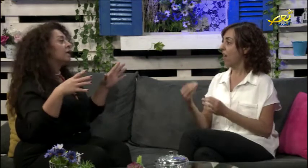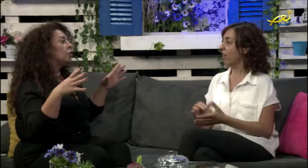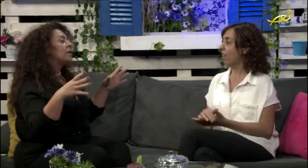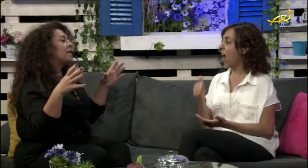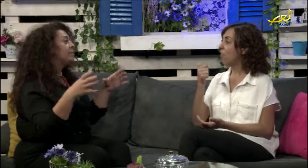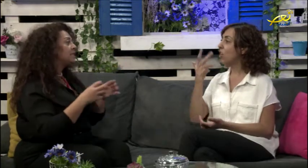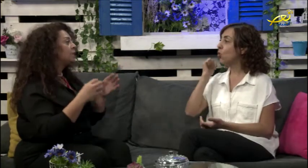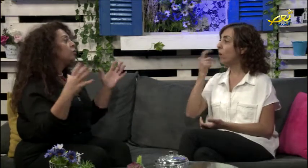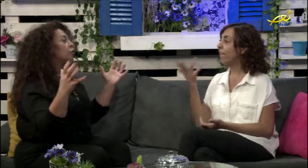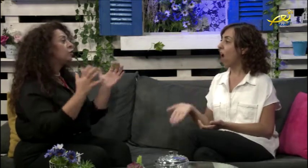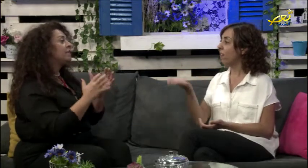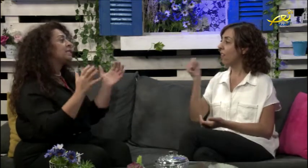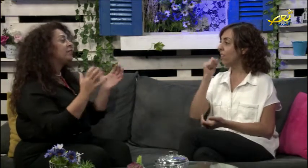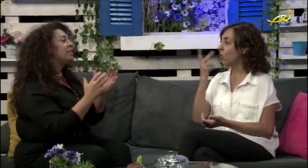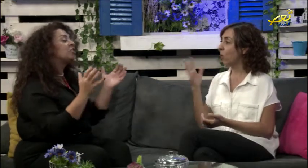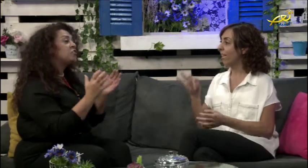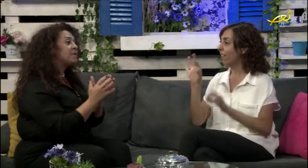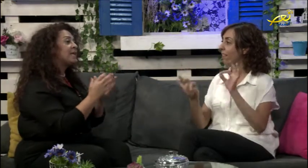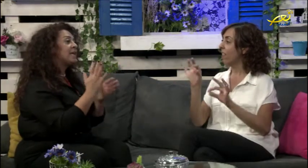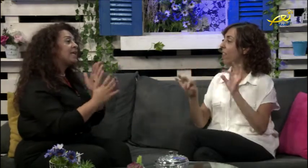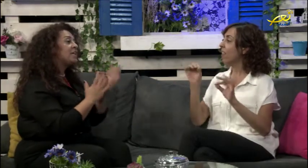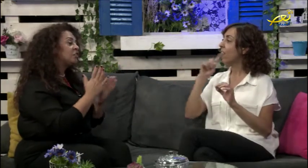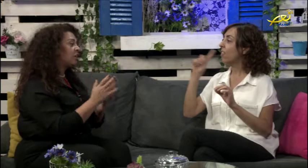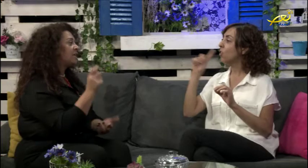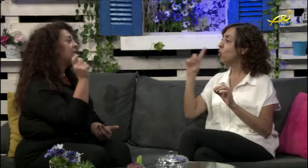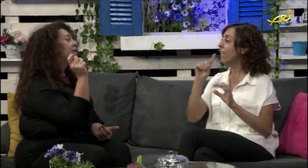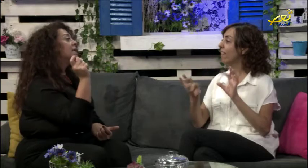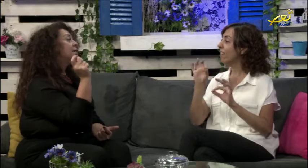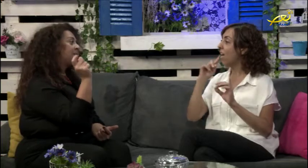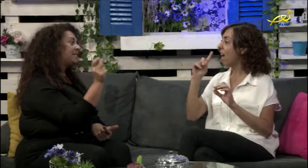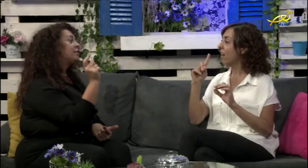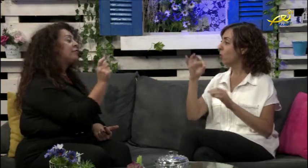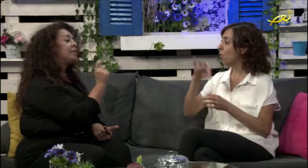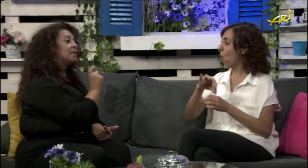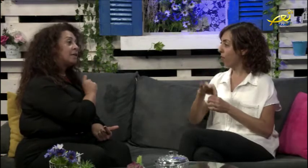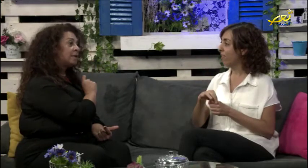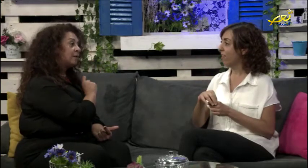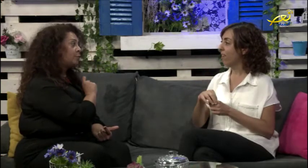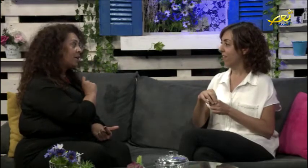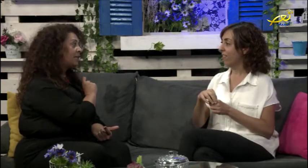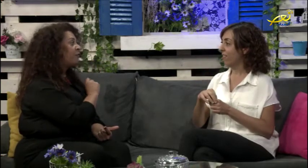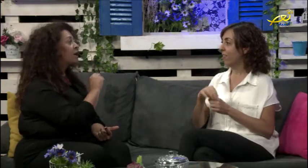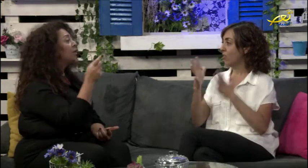هو يلي بيصير هو إنه بيصير في تجميع لكل الإشارات، بيصير في مرادفات،